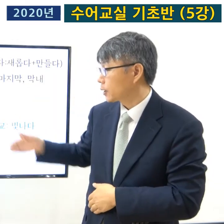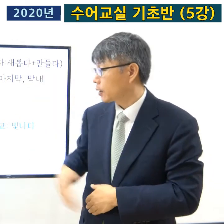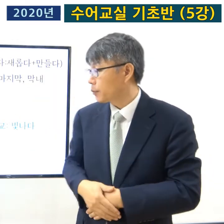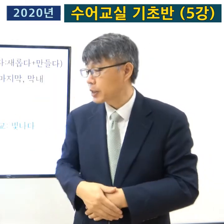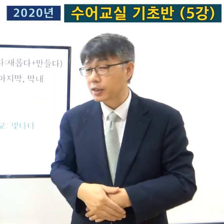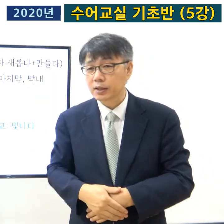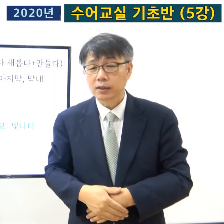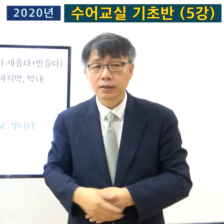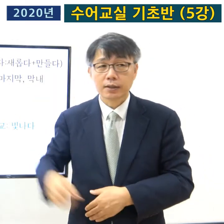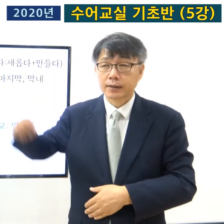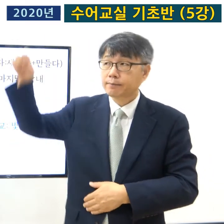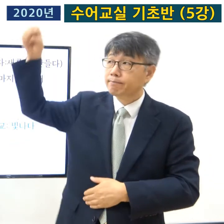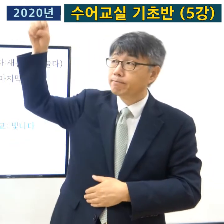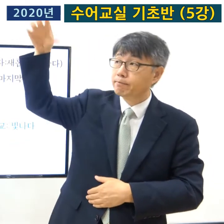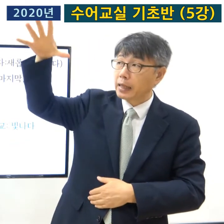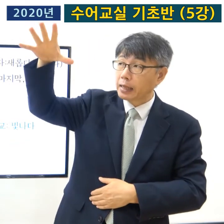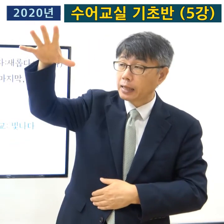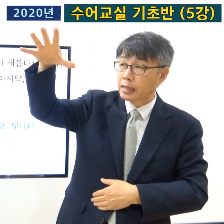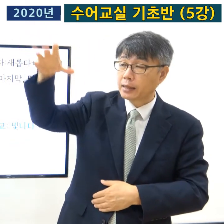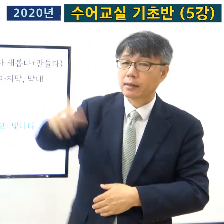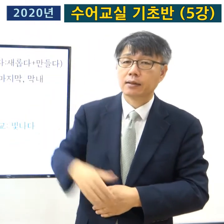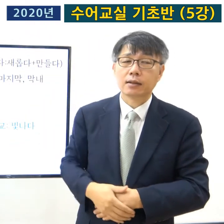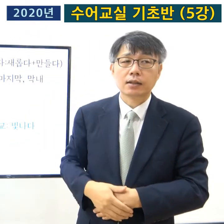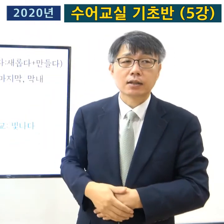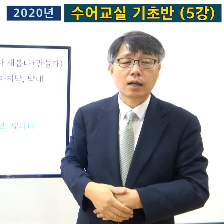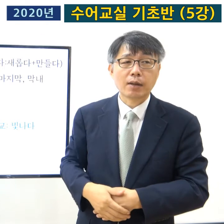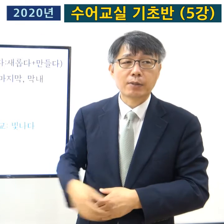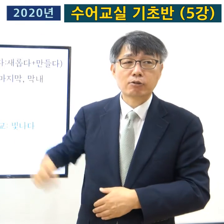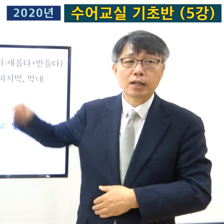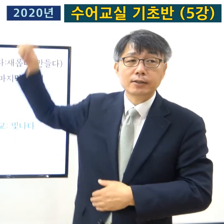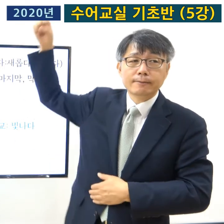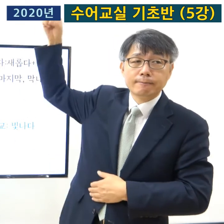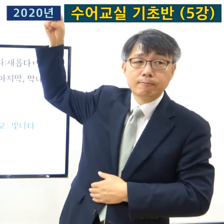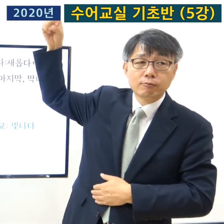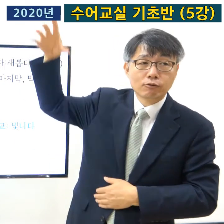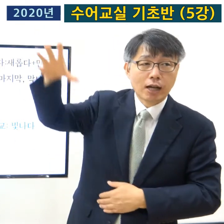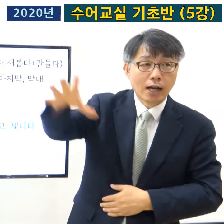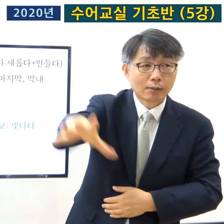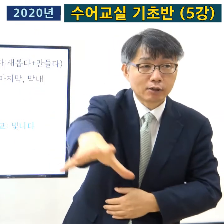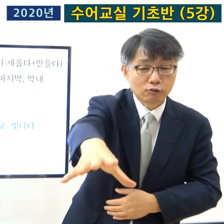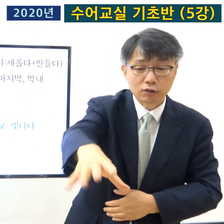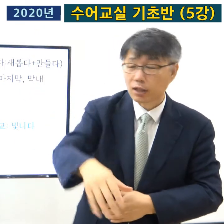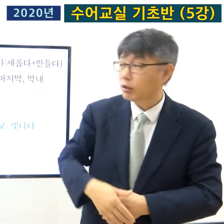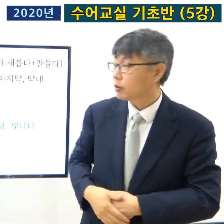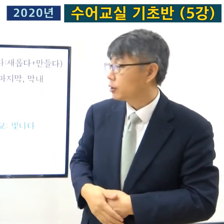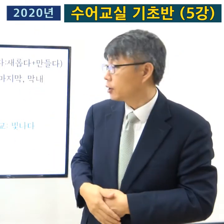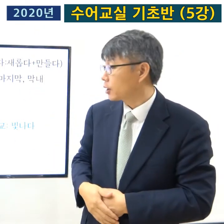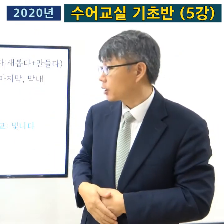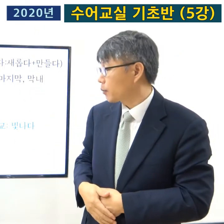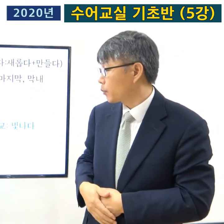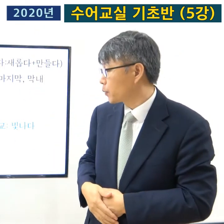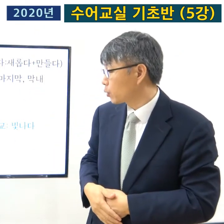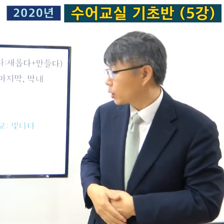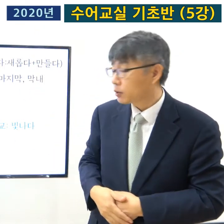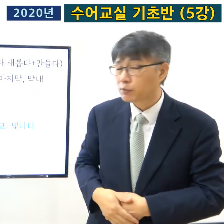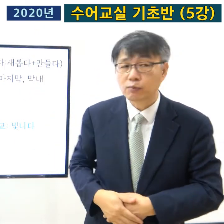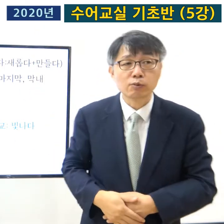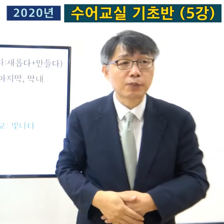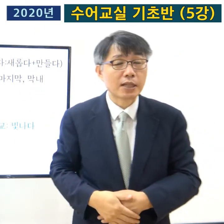그 다음에 빛은 빛. 그 다음에 비추다는 쫙 비춰주는 거예요. 그 다음에 비교되는 부분